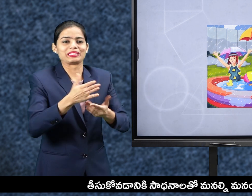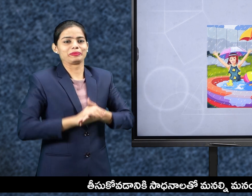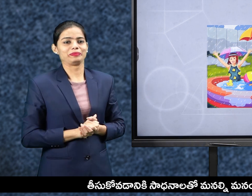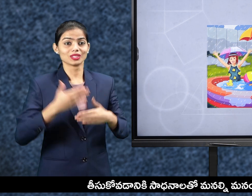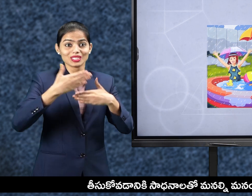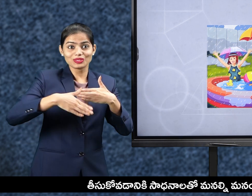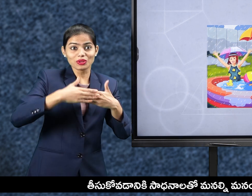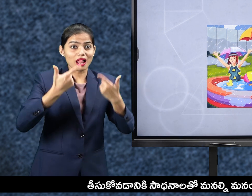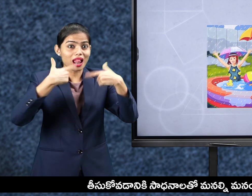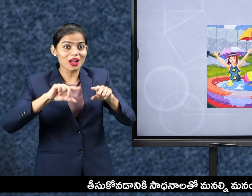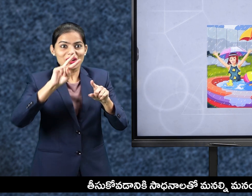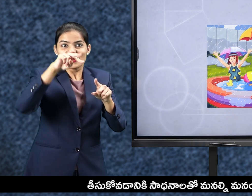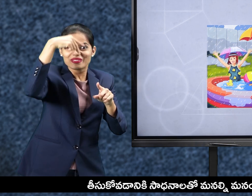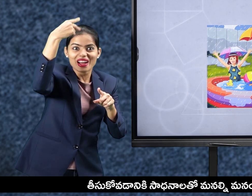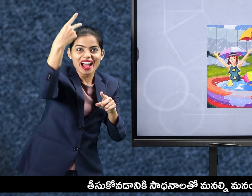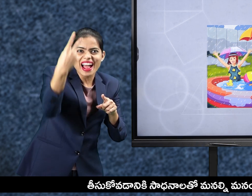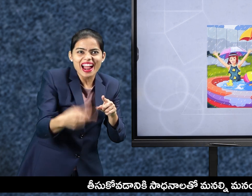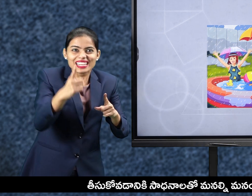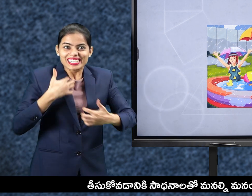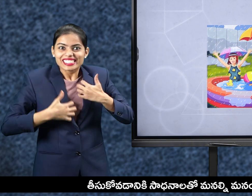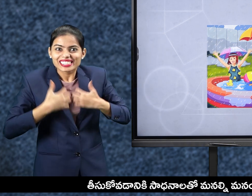మనల్ని మనం సిద్ధం చేసుకుంటాం. ఇక ప్రారంభిద్దాం.